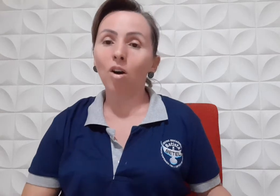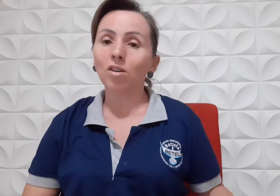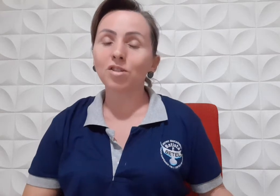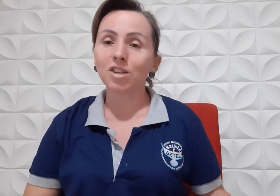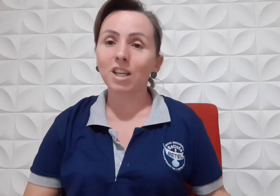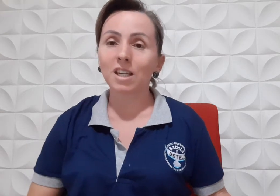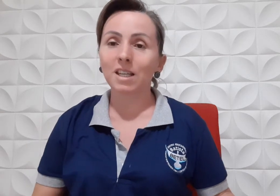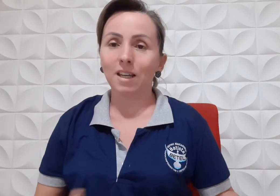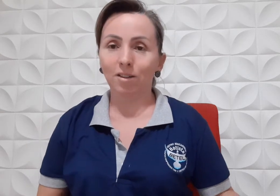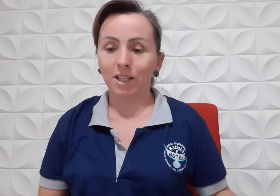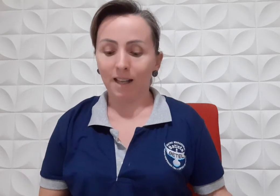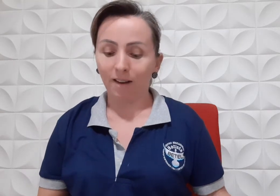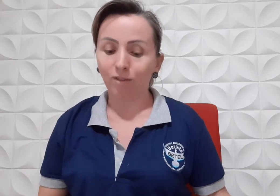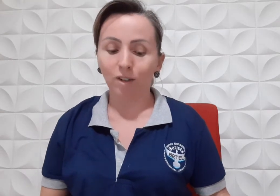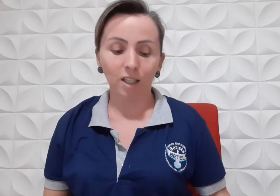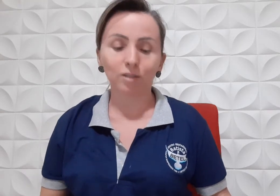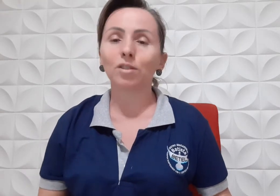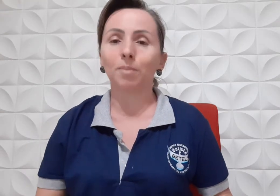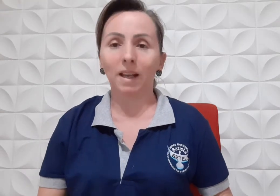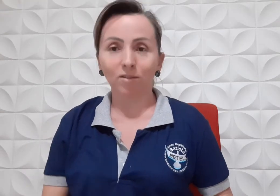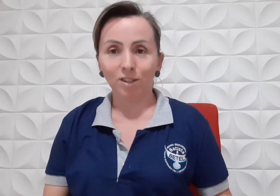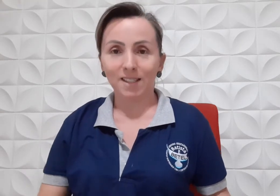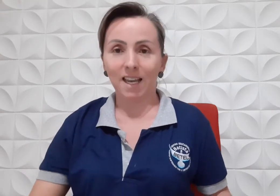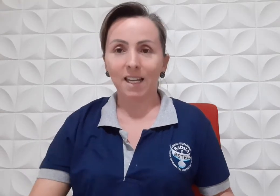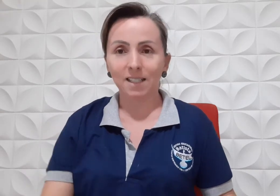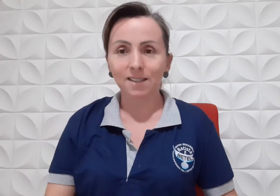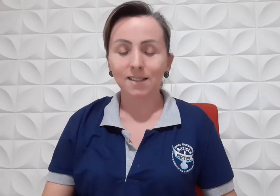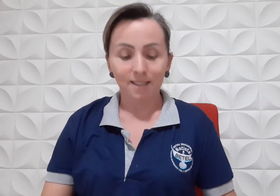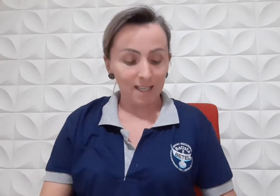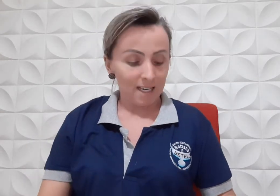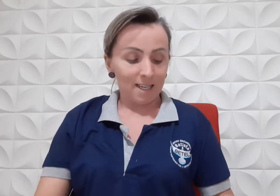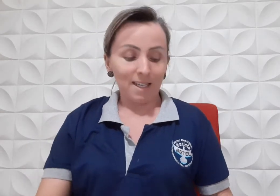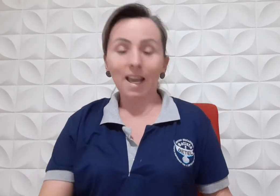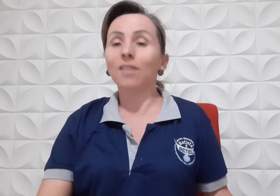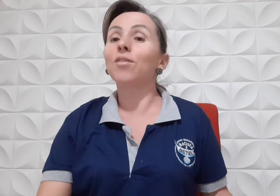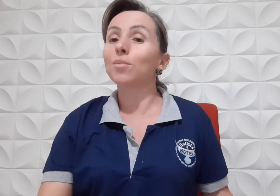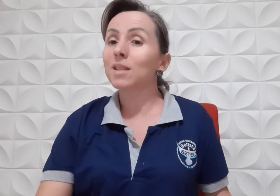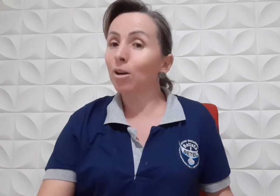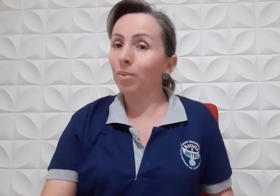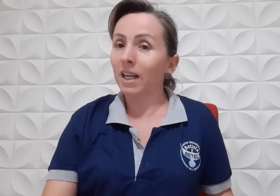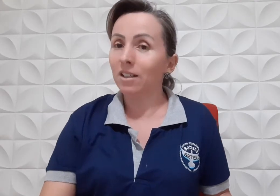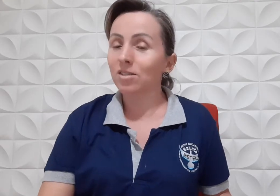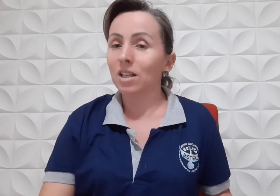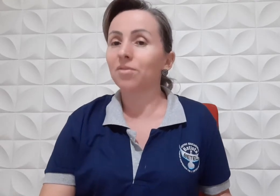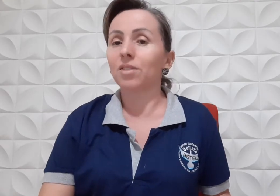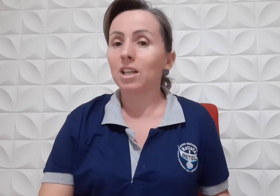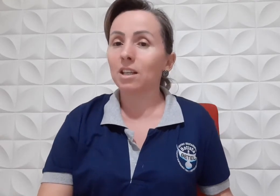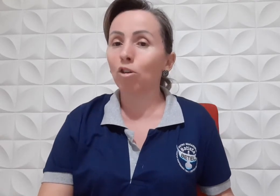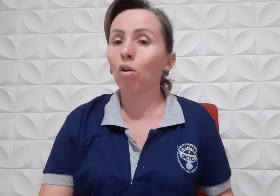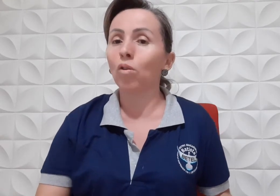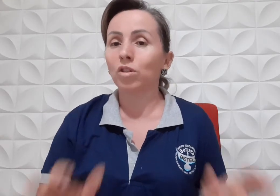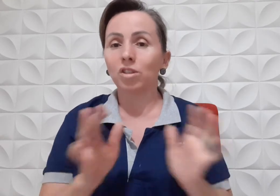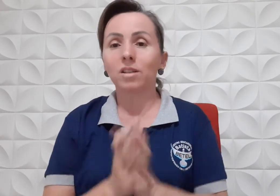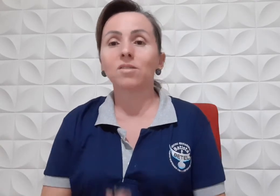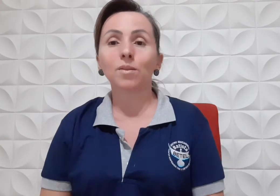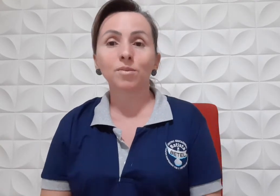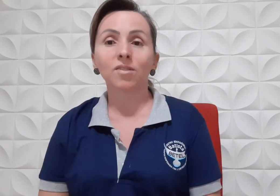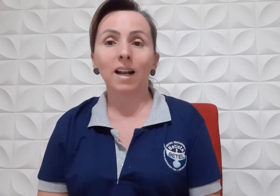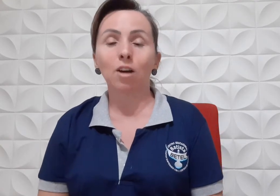Bom dia, oitavo ano, tudo bem com vocês? E aí, vamos acompanhar nosso livrinho. Hoje nós vamos falar um